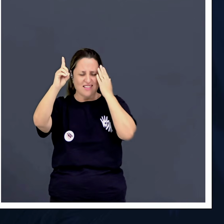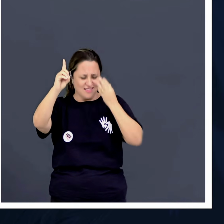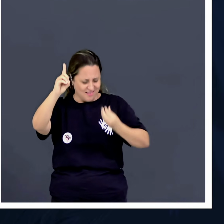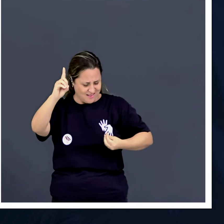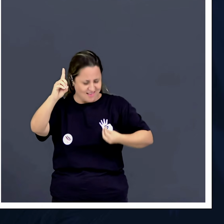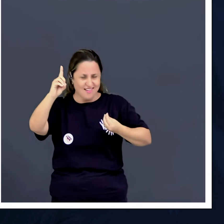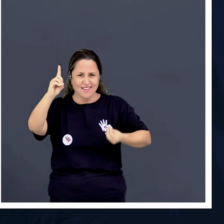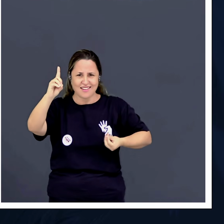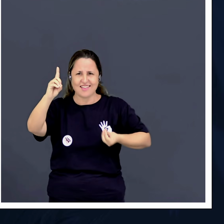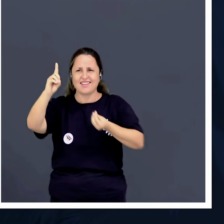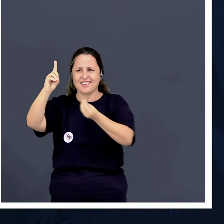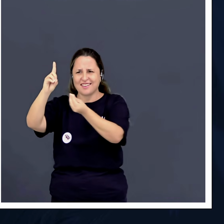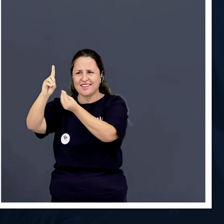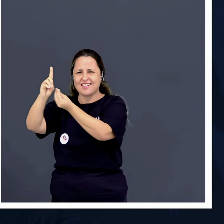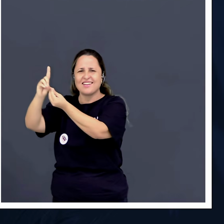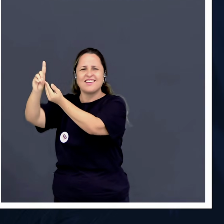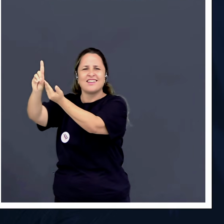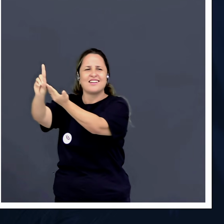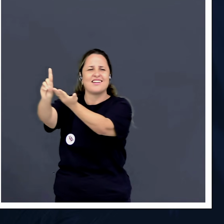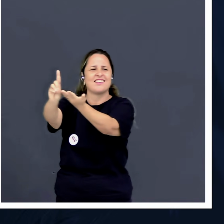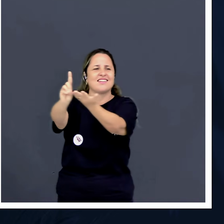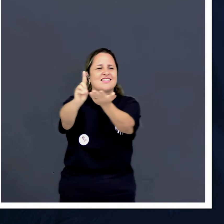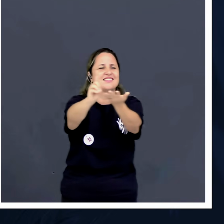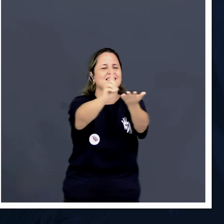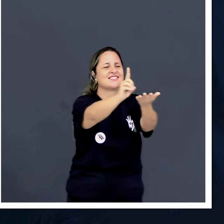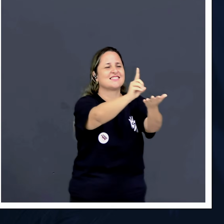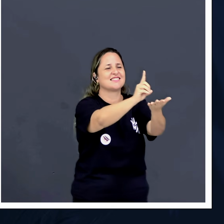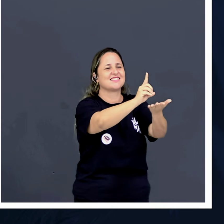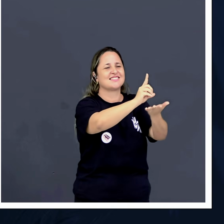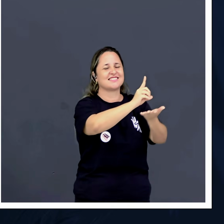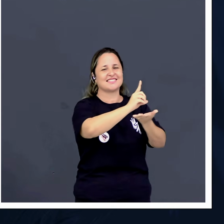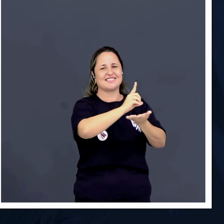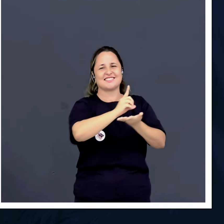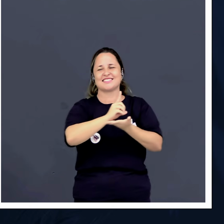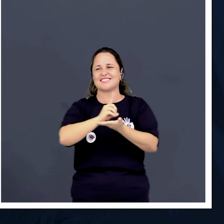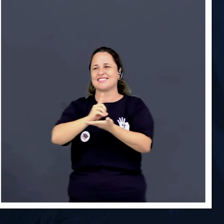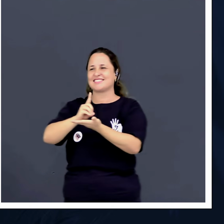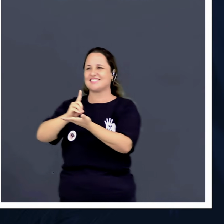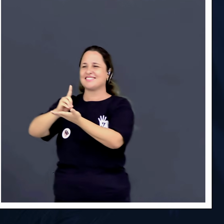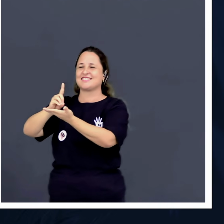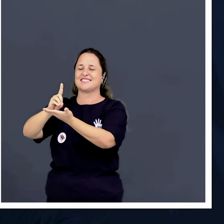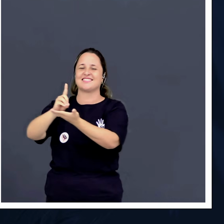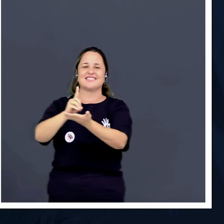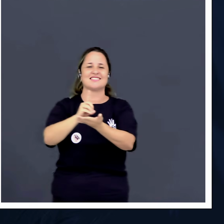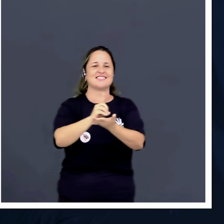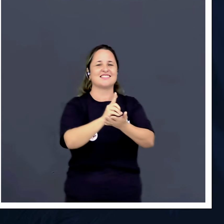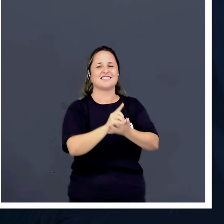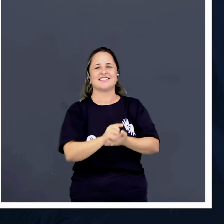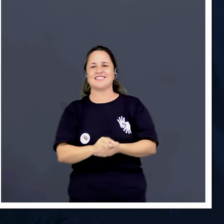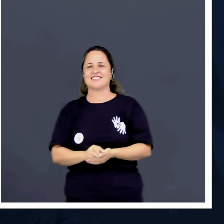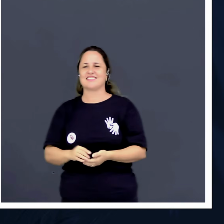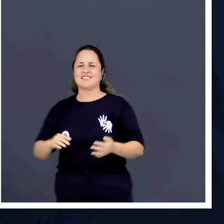sei que estás nesse lugar.